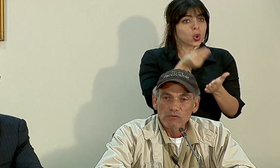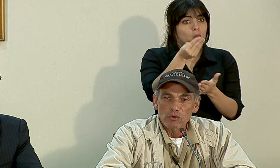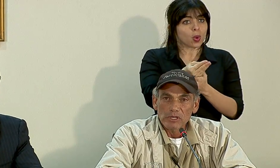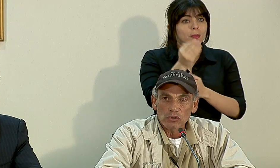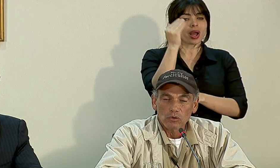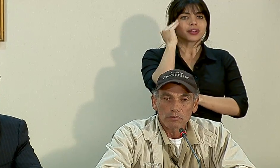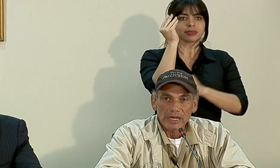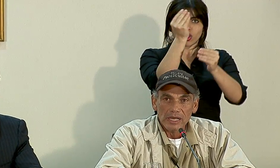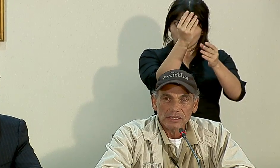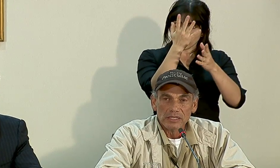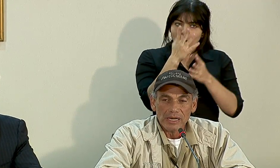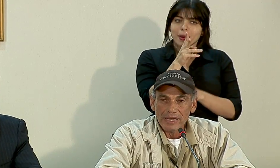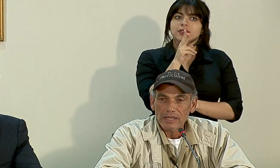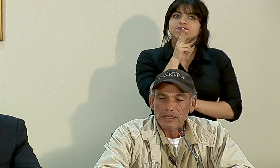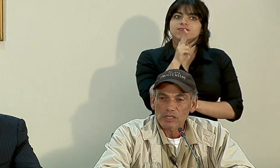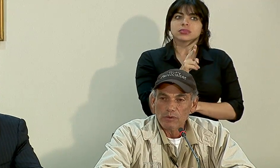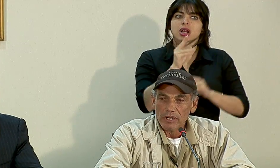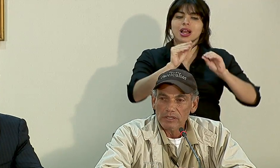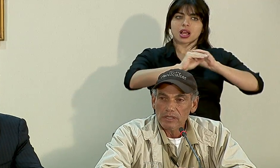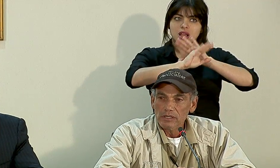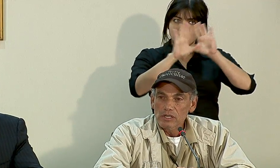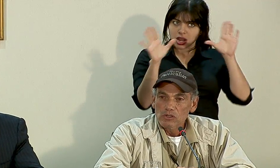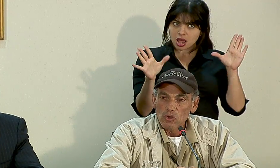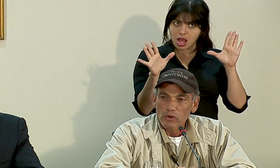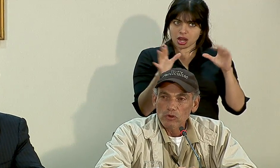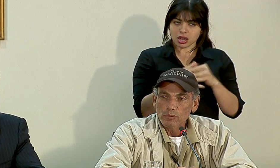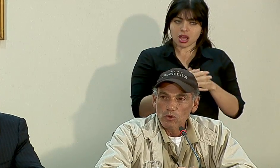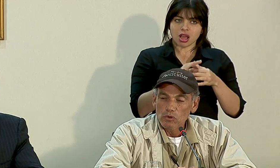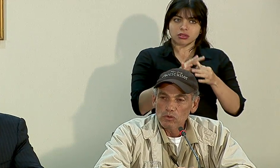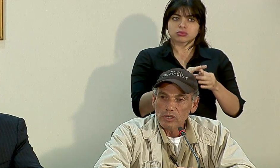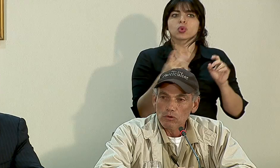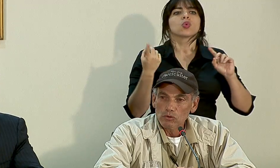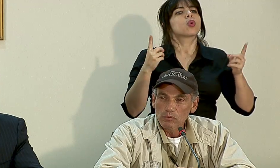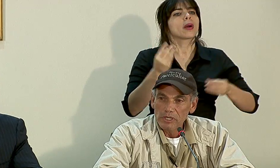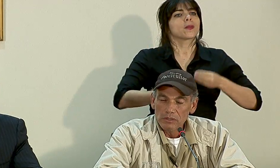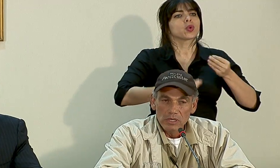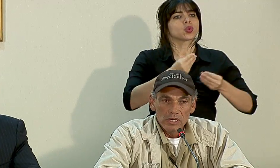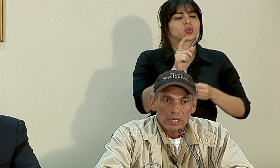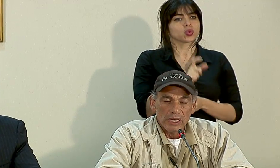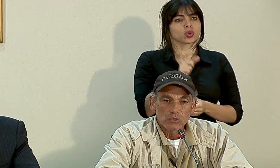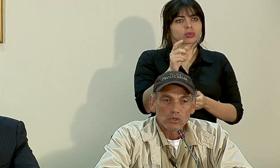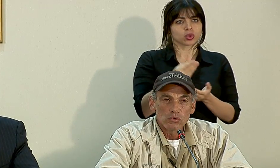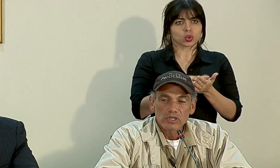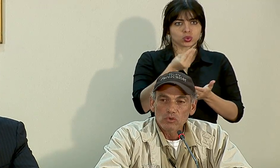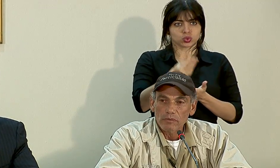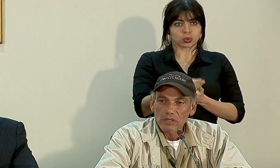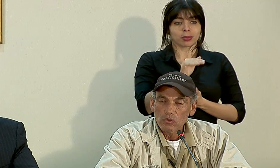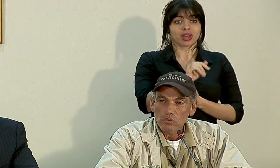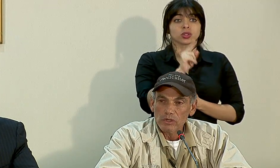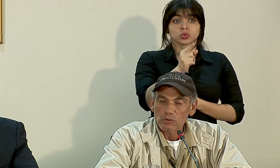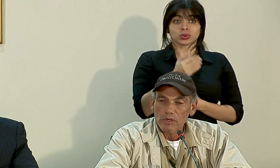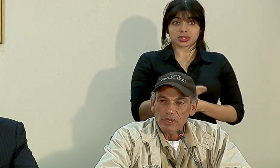tenga información veraz, clara y transparente sobre los productos que consumen, que eso es un